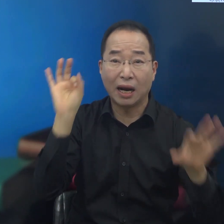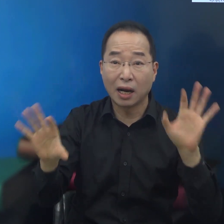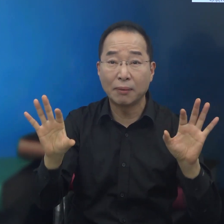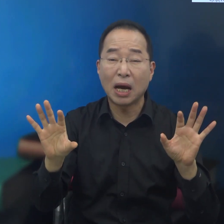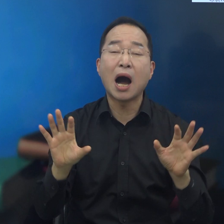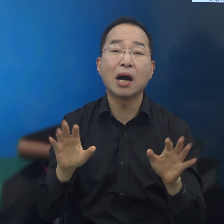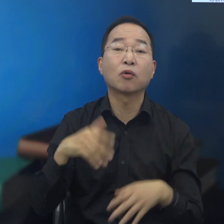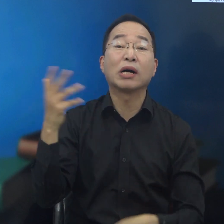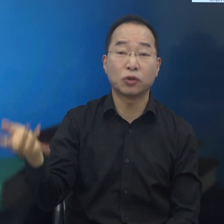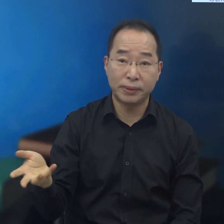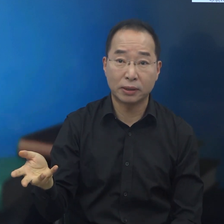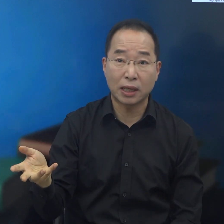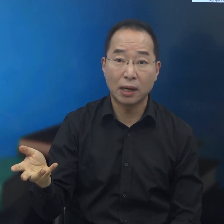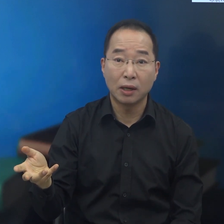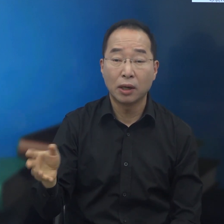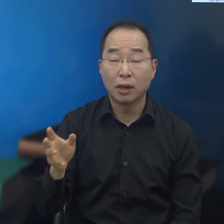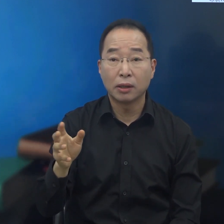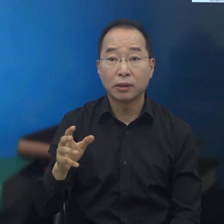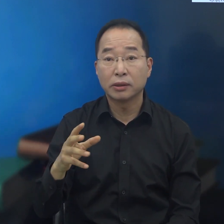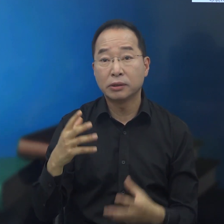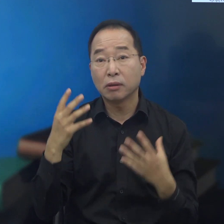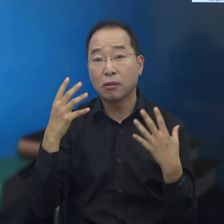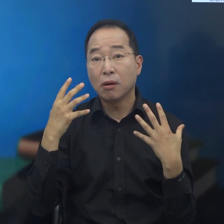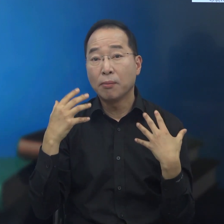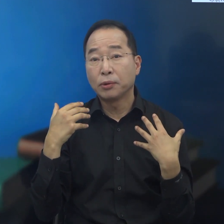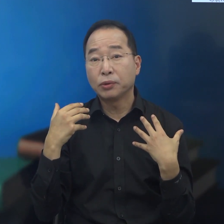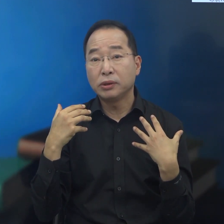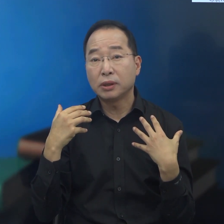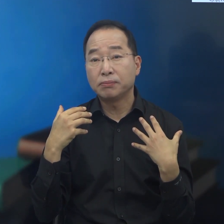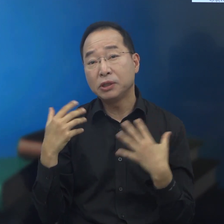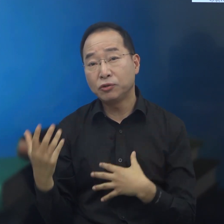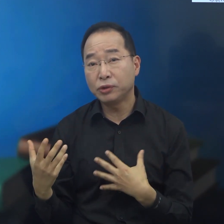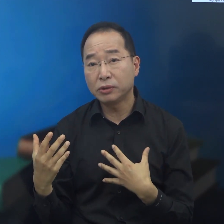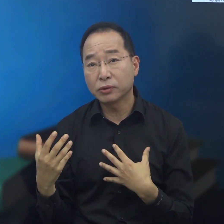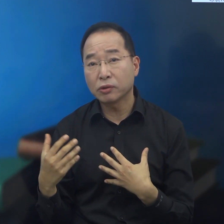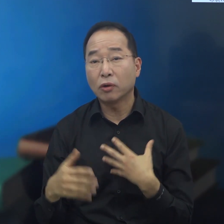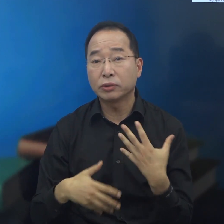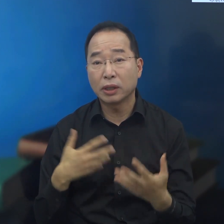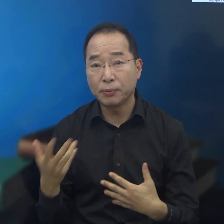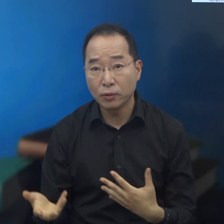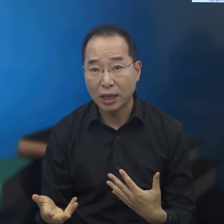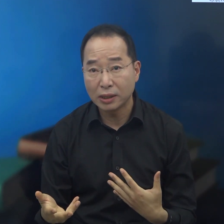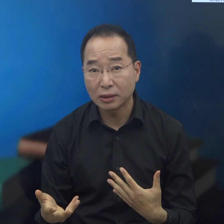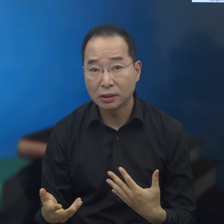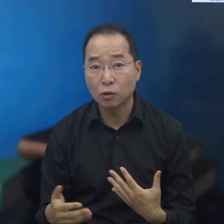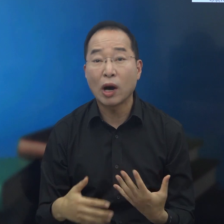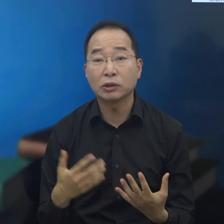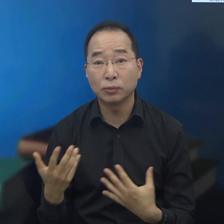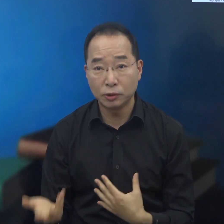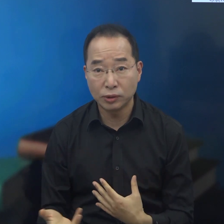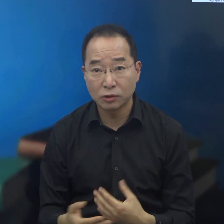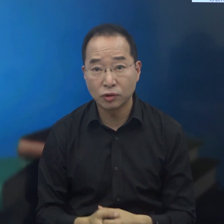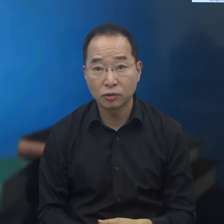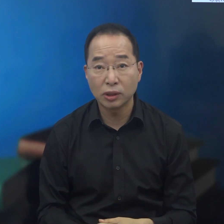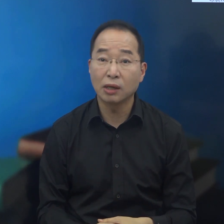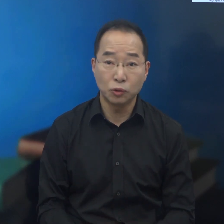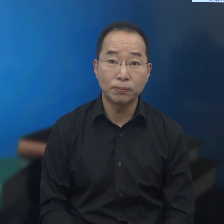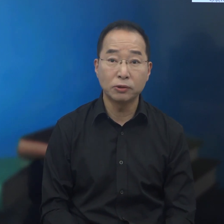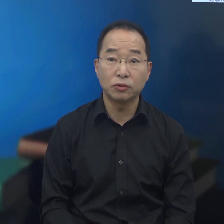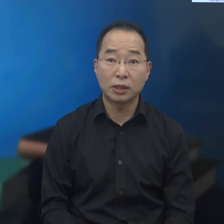그러면 과소비했다. 그래서 보통 이제 비수지로서 어떻게 표현하느냐에 따라서 과소비도 될 수 있고 약간 쇼핑도 될 수